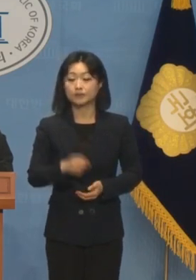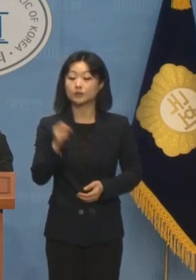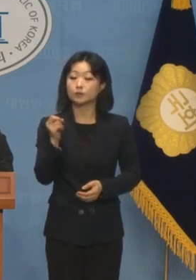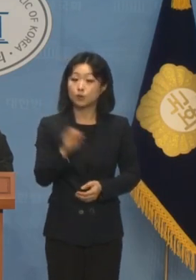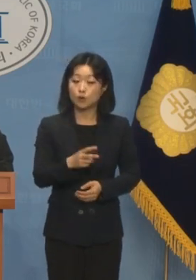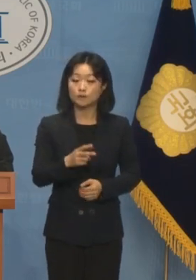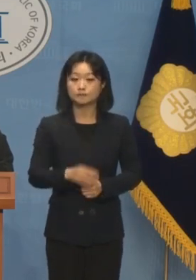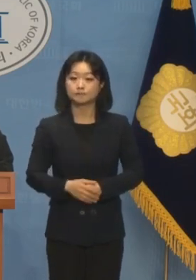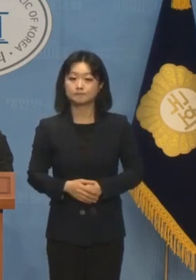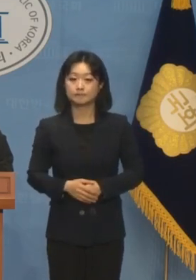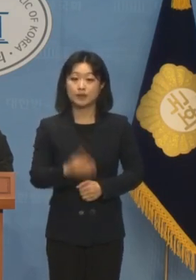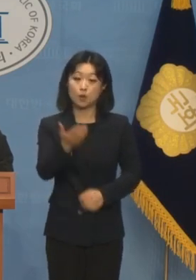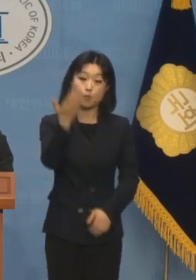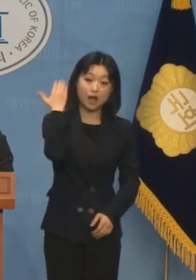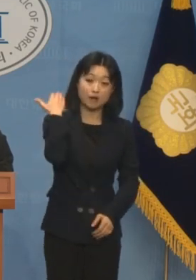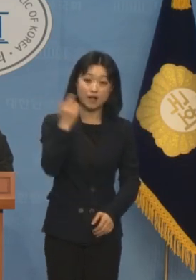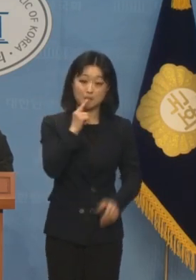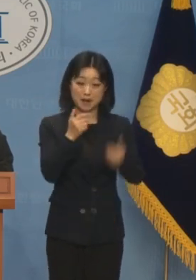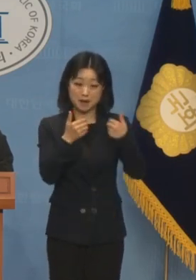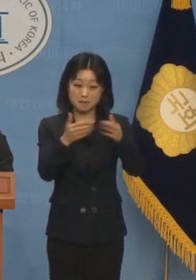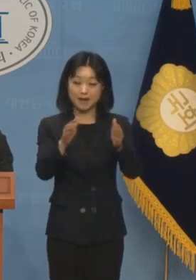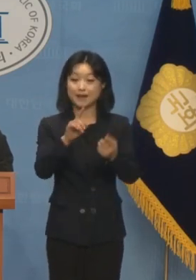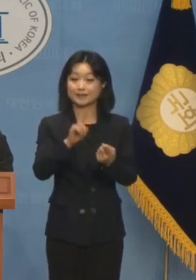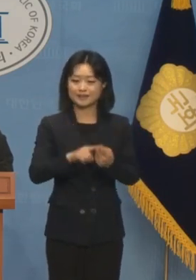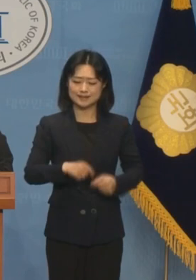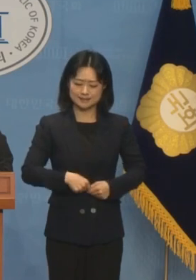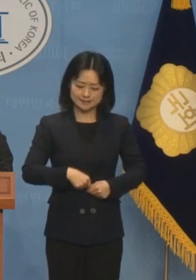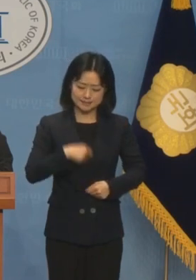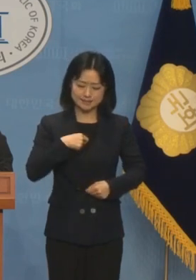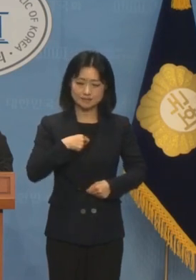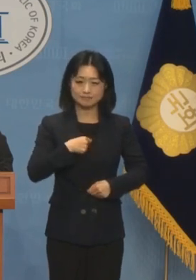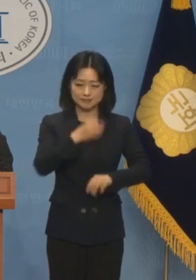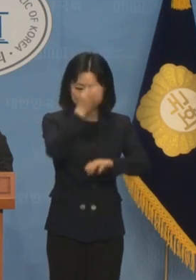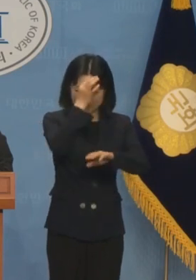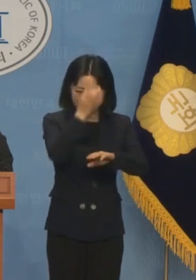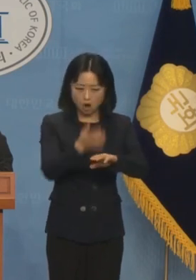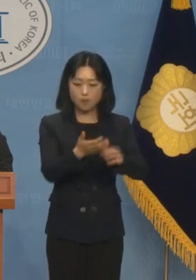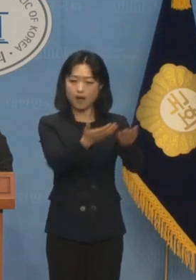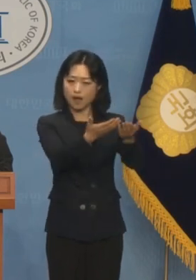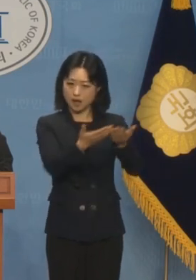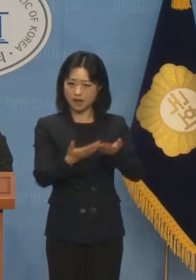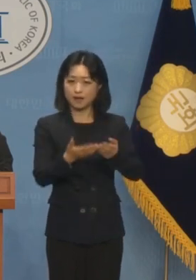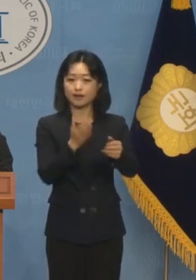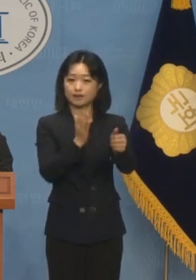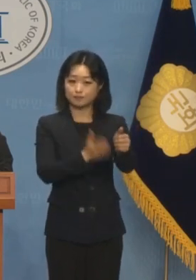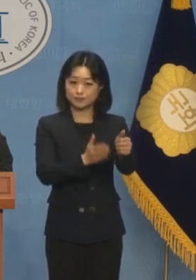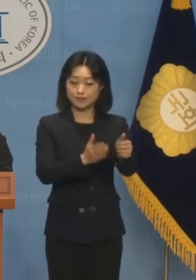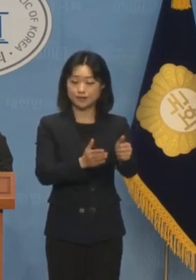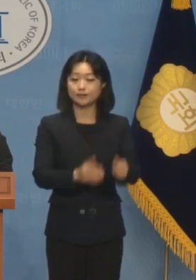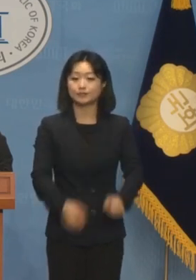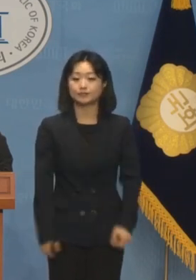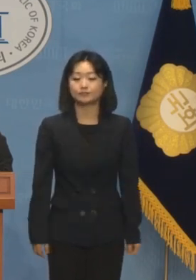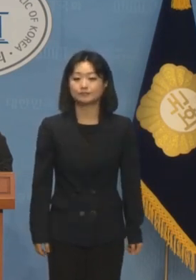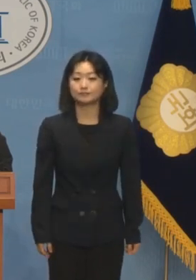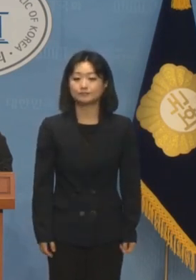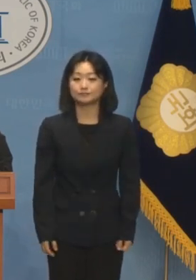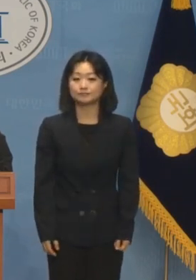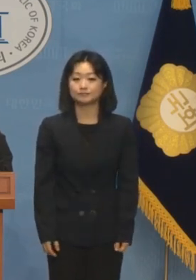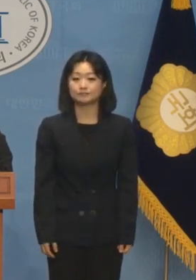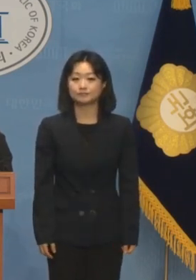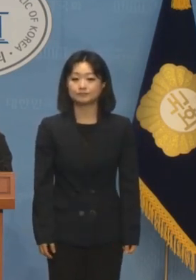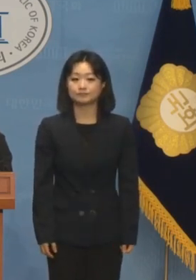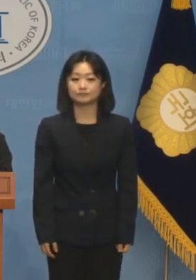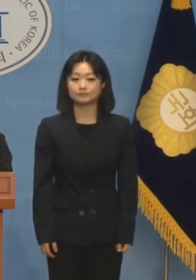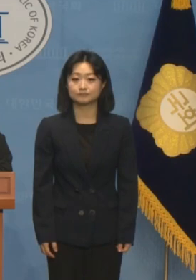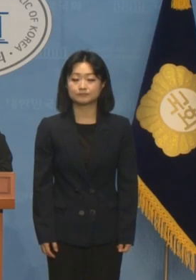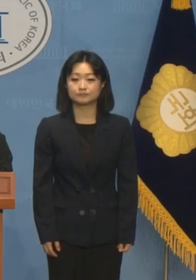잠재우기 위해선 과거의 막말에 대해 진정성 있는 사과가 우선되어야 할 것입니다.